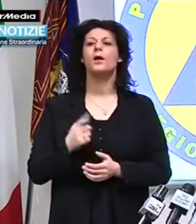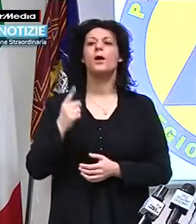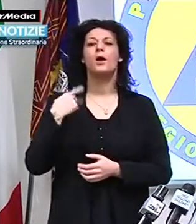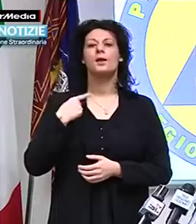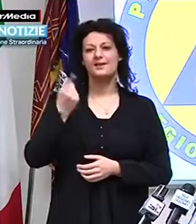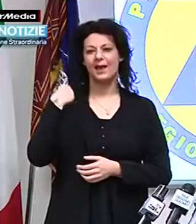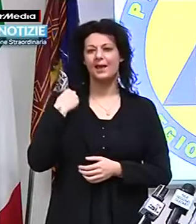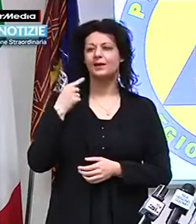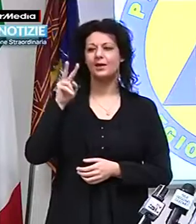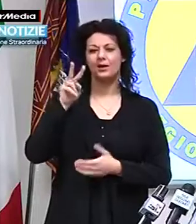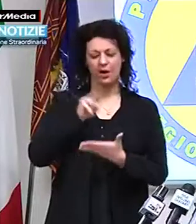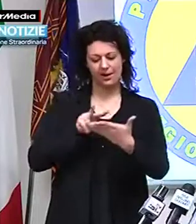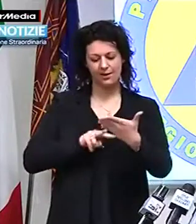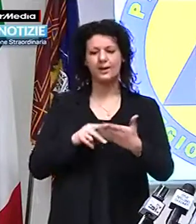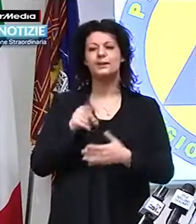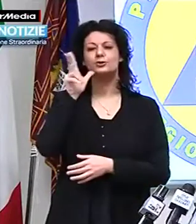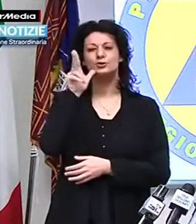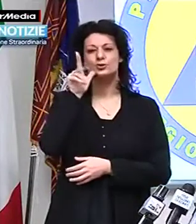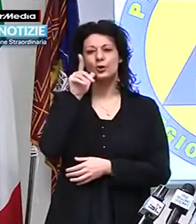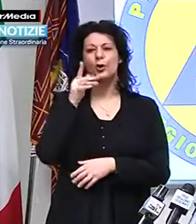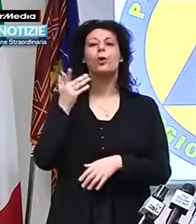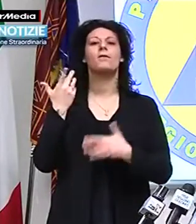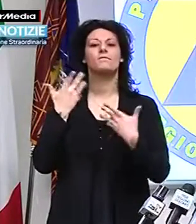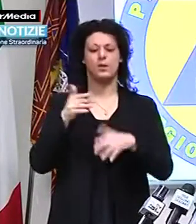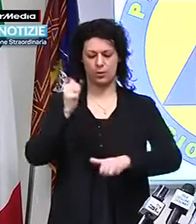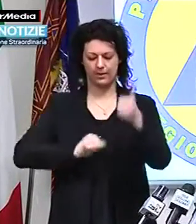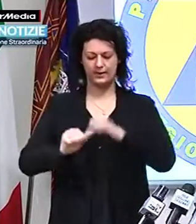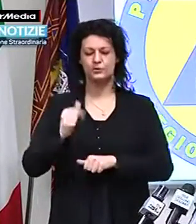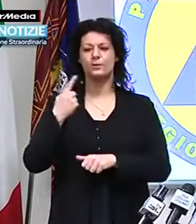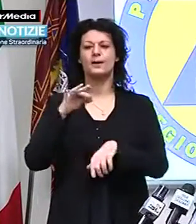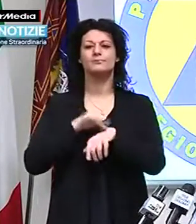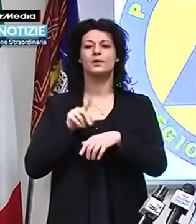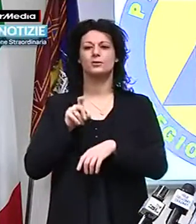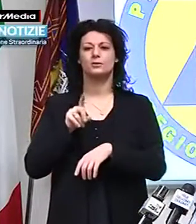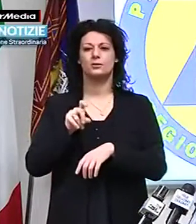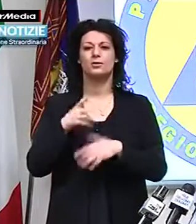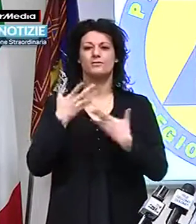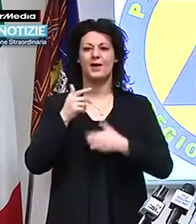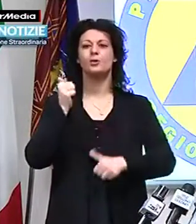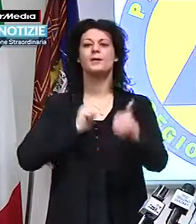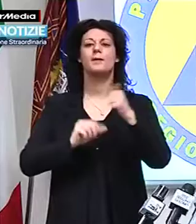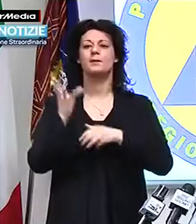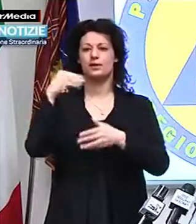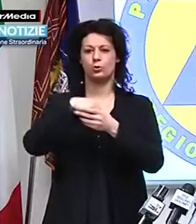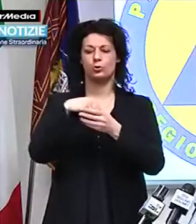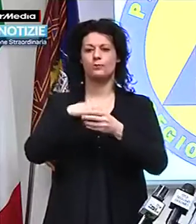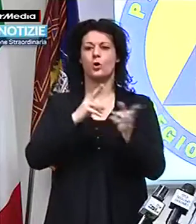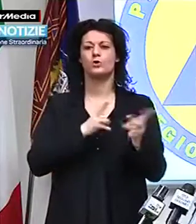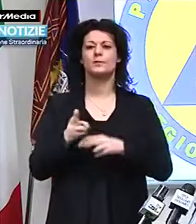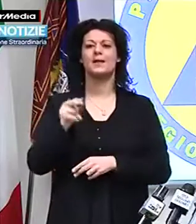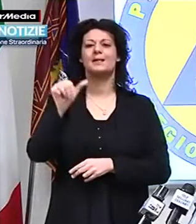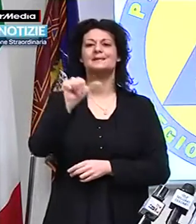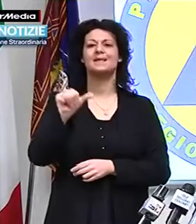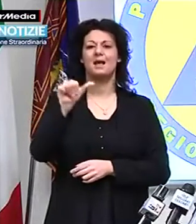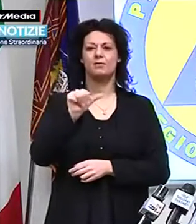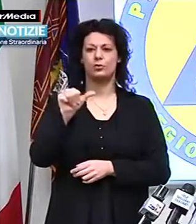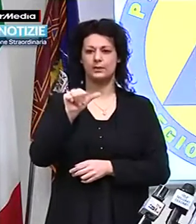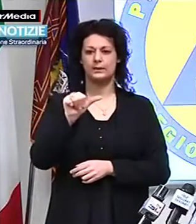sono stata operata, ho fatto le chemioterapie a Schiavonia, adesso mi viene l'ansia. La capisco,